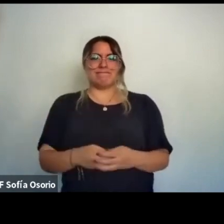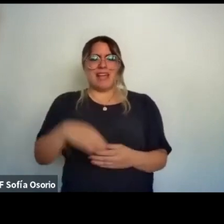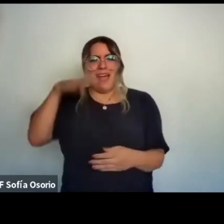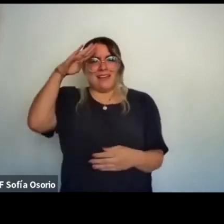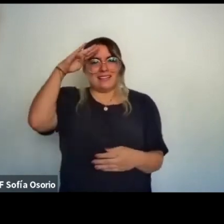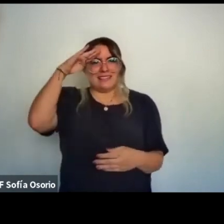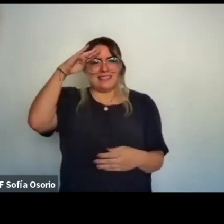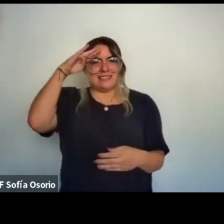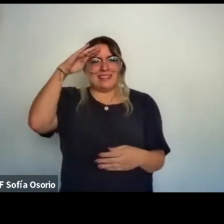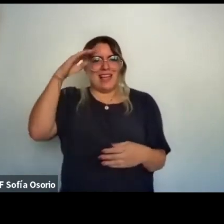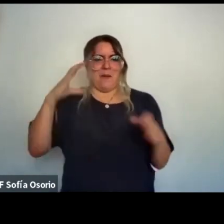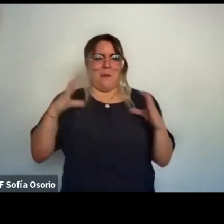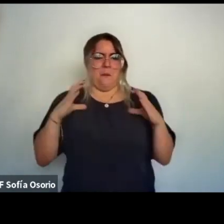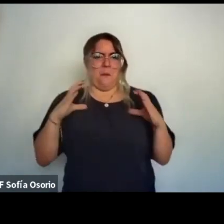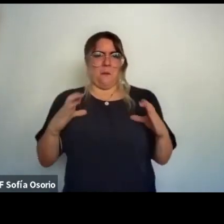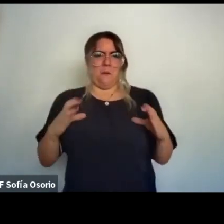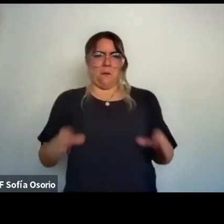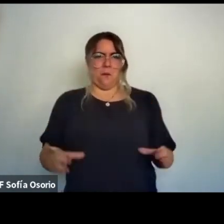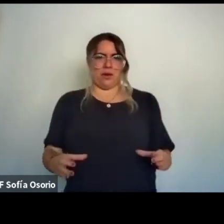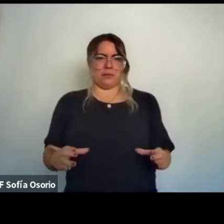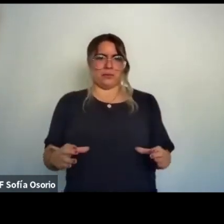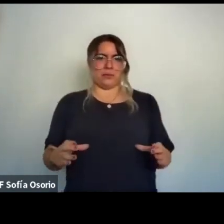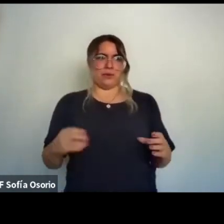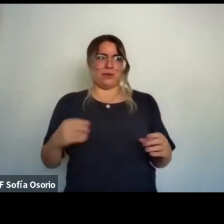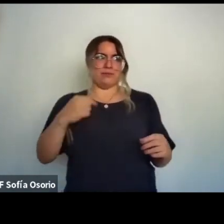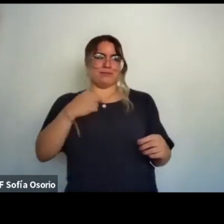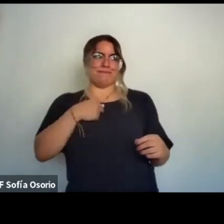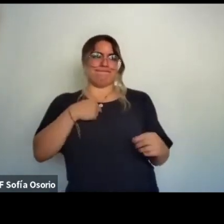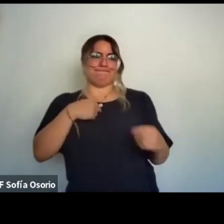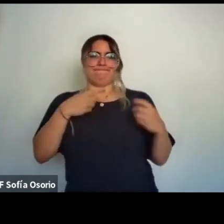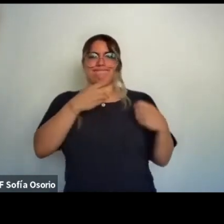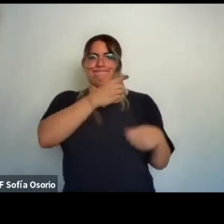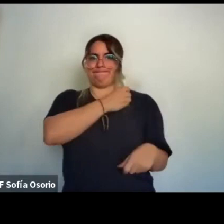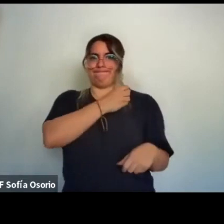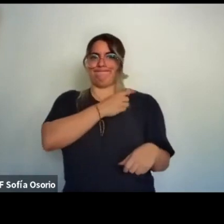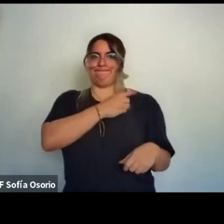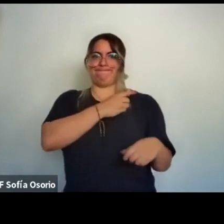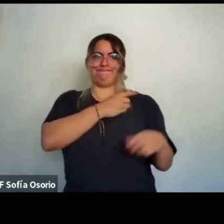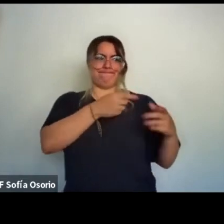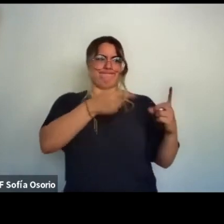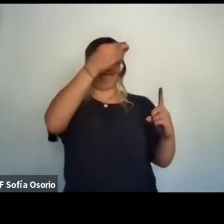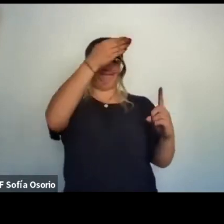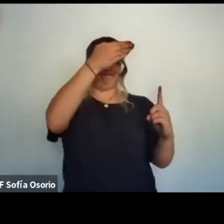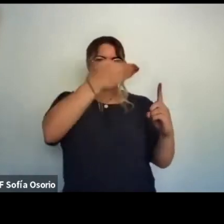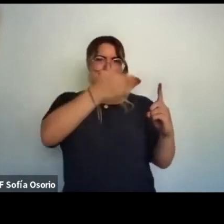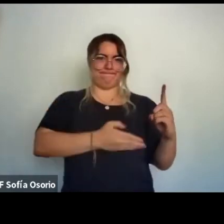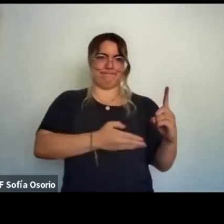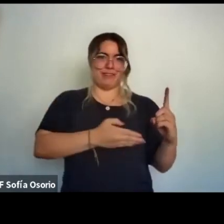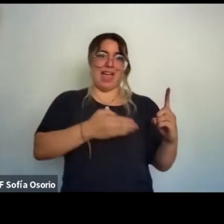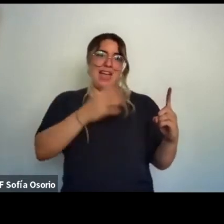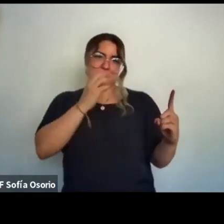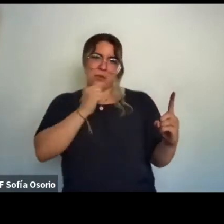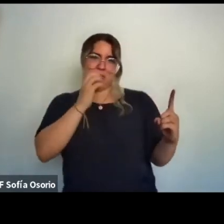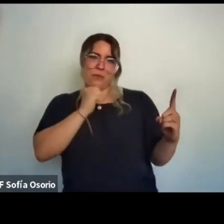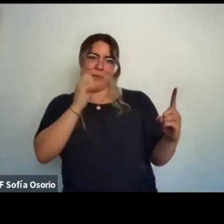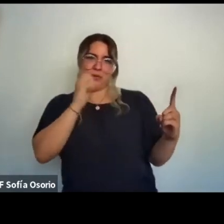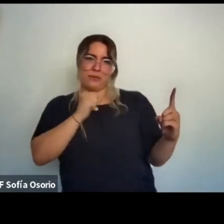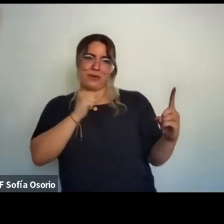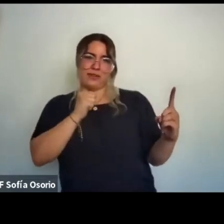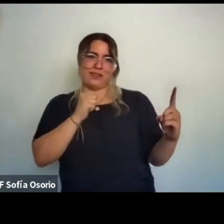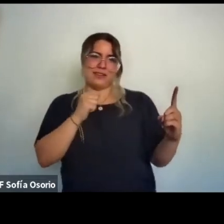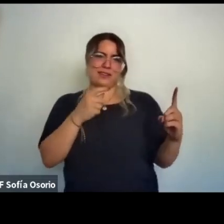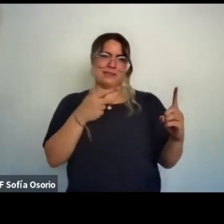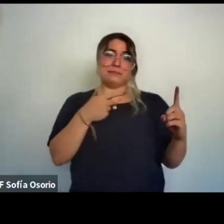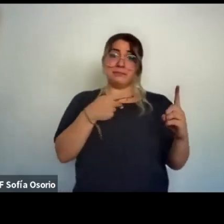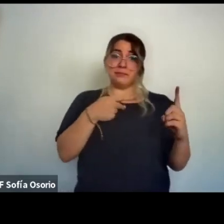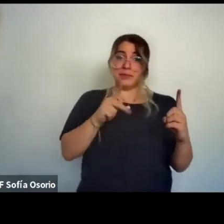el fragmento y en particular desde el déficit. Esto hace que en lo social, o que repercuta